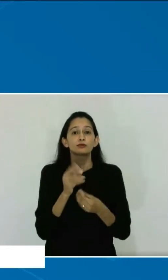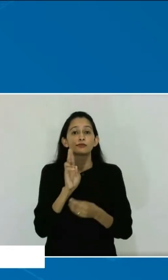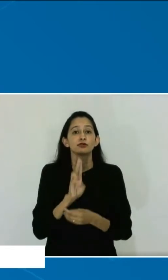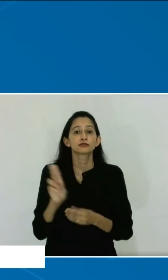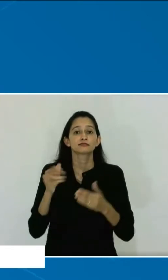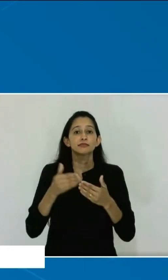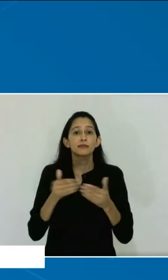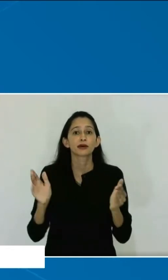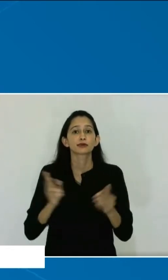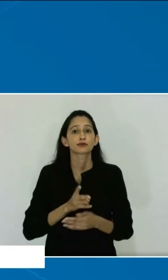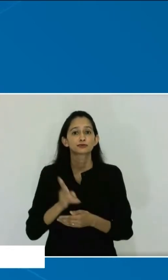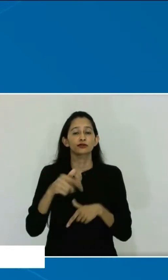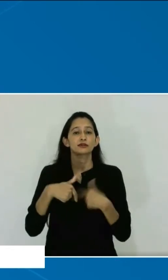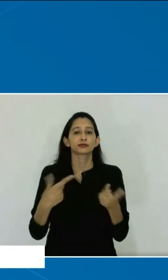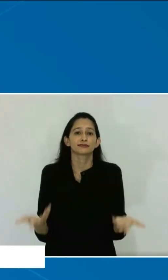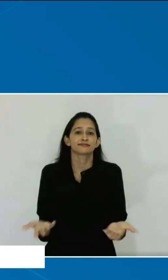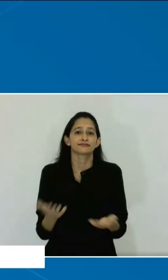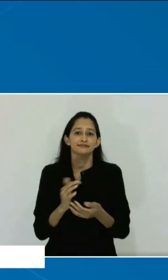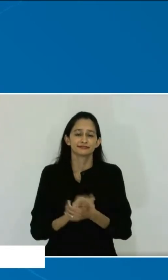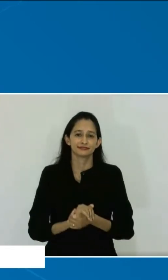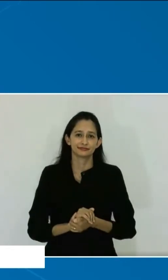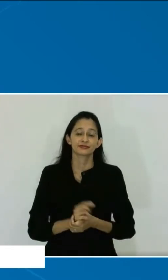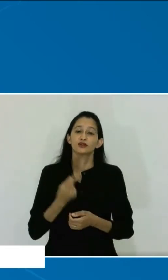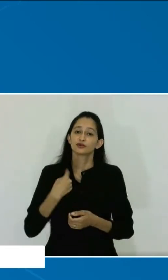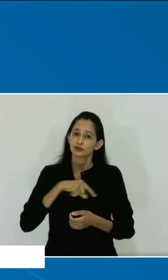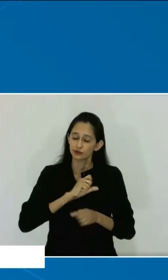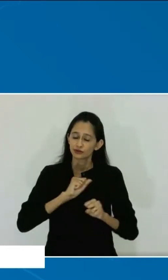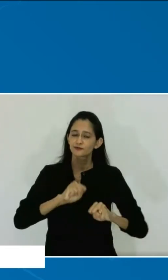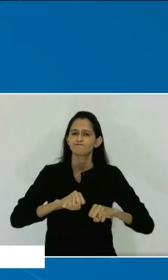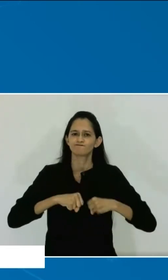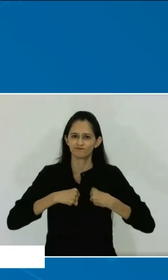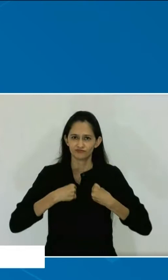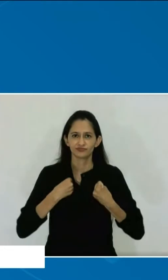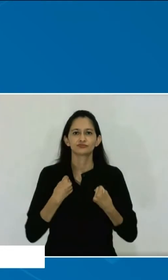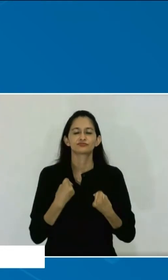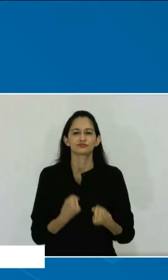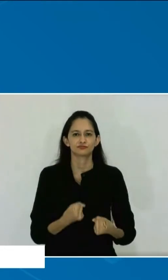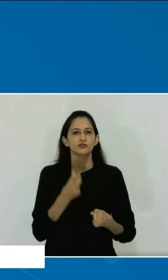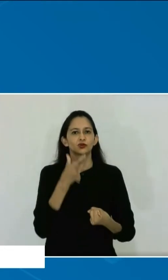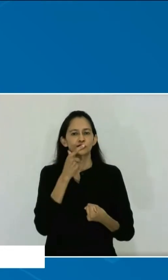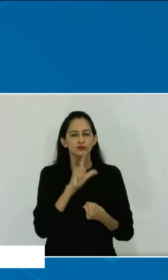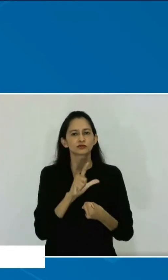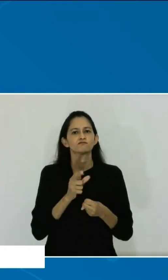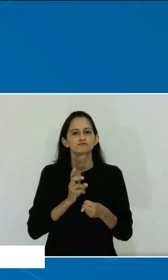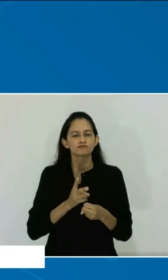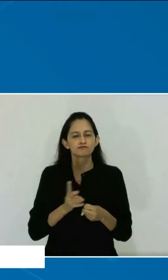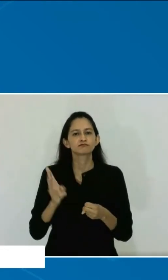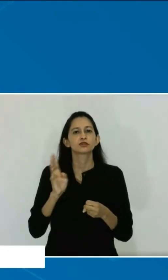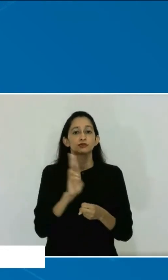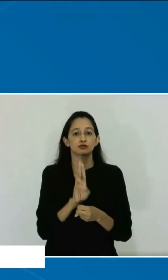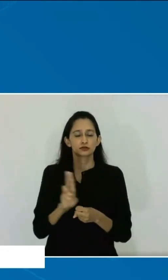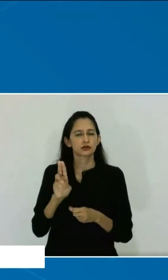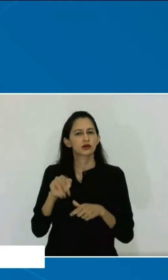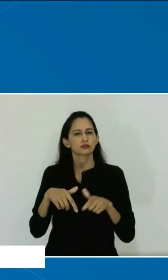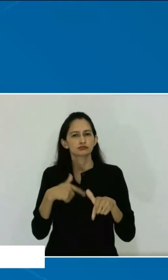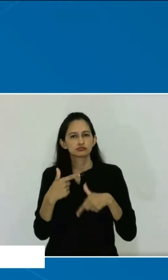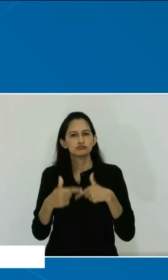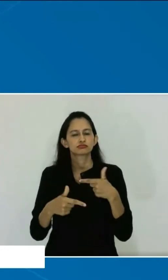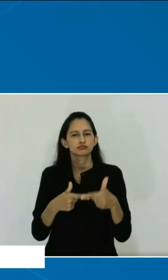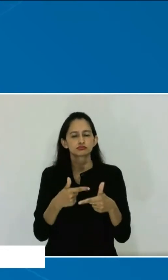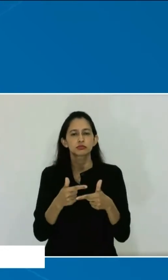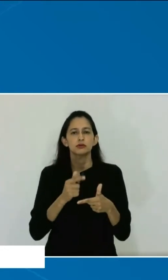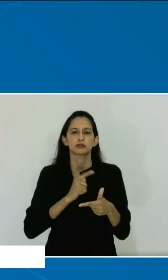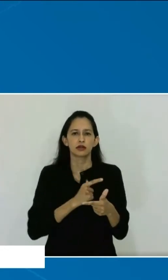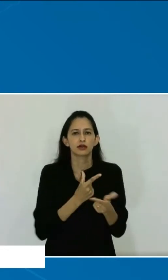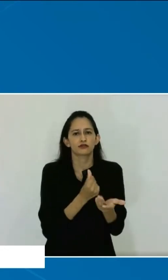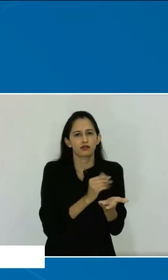né? Nós temos feito um esforço enorme para garantir o funcionamento da universidade, com os recursos que